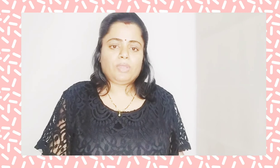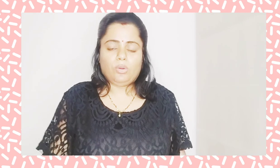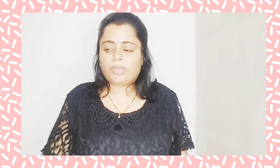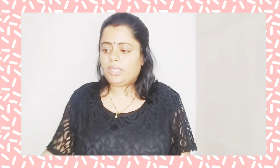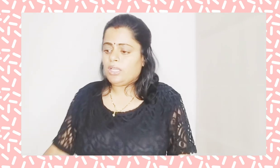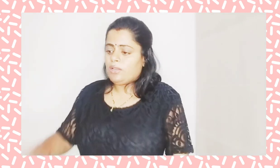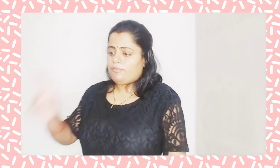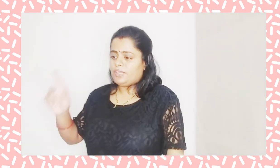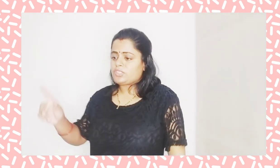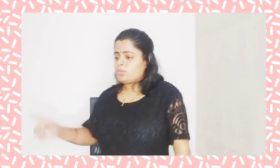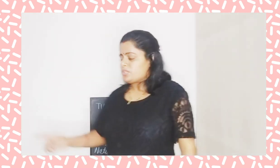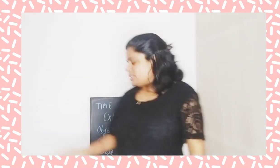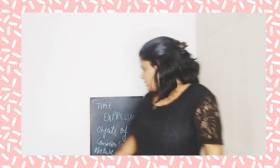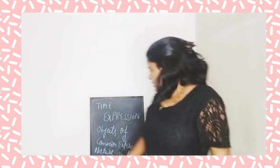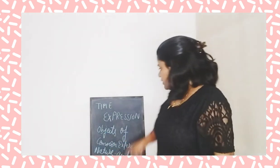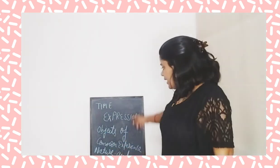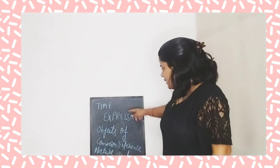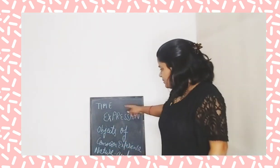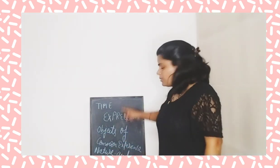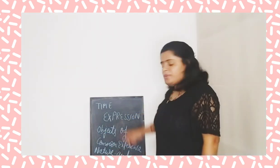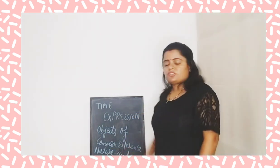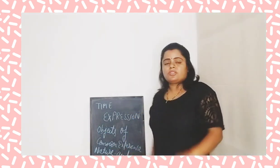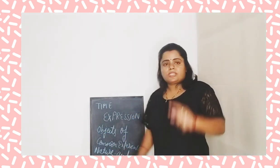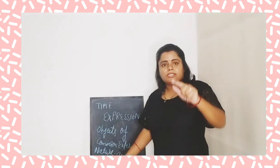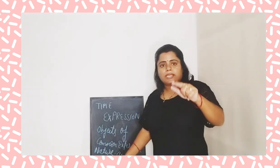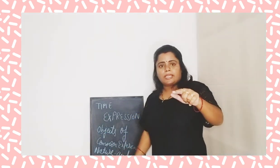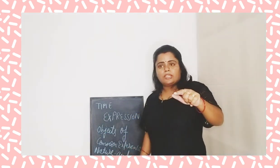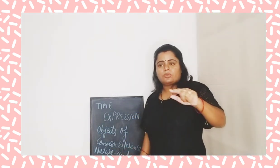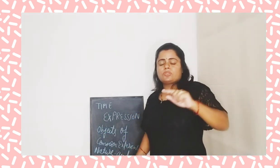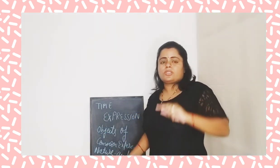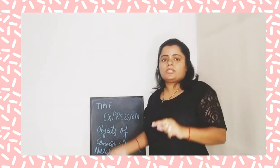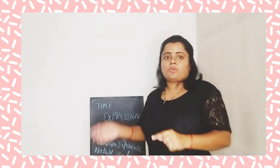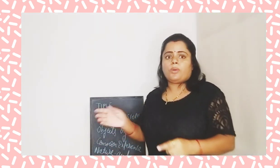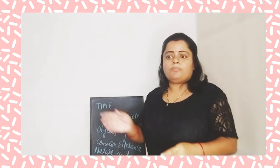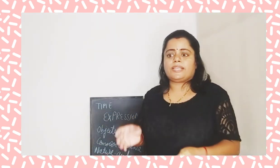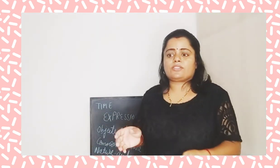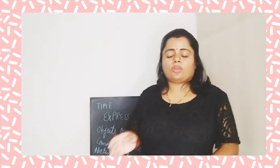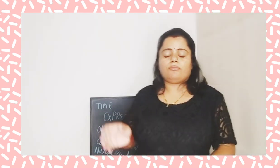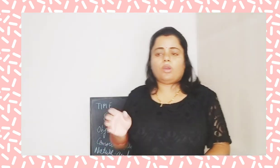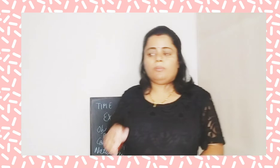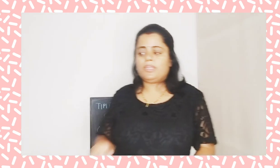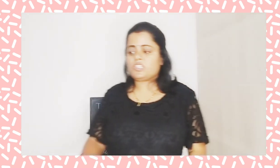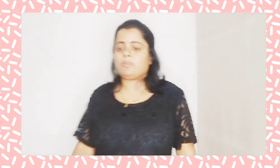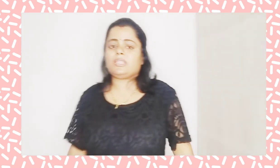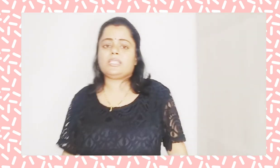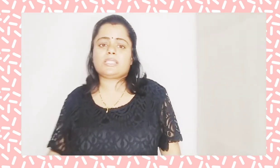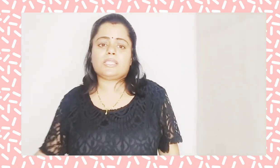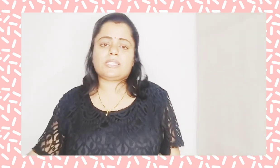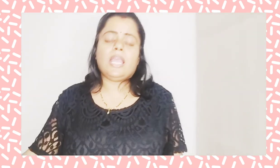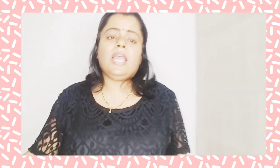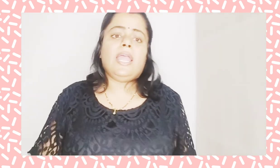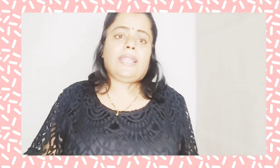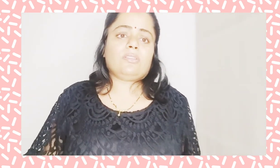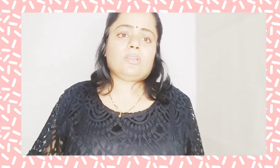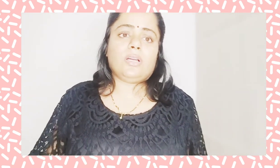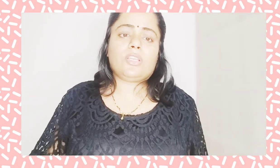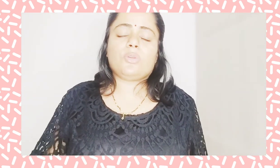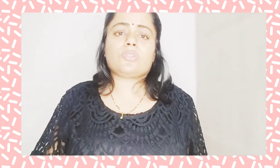okay? First use is time expression, second use is objects of common experiences, and third use